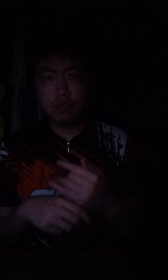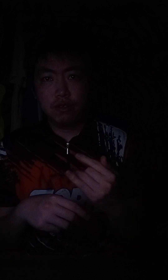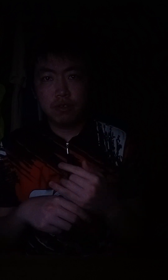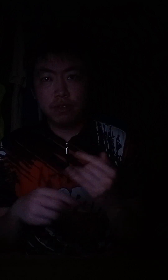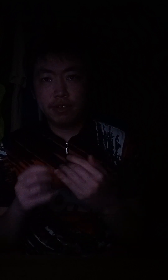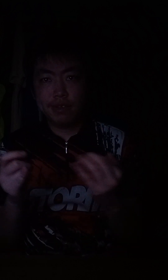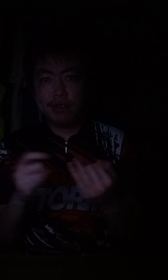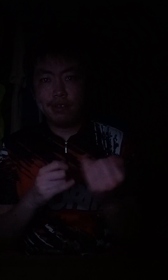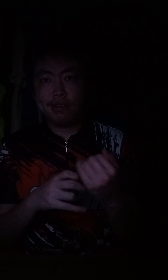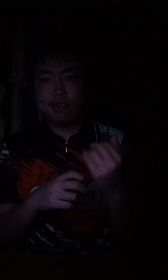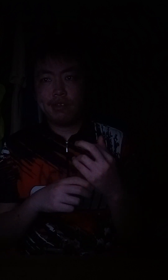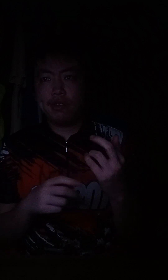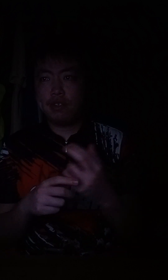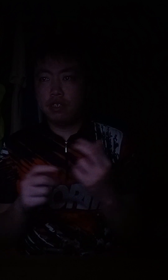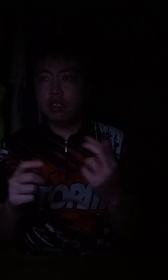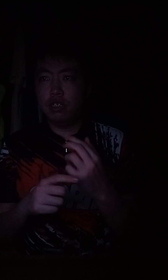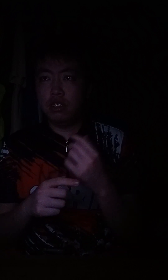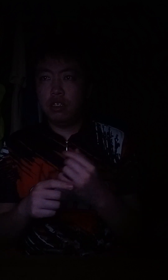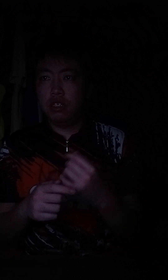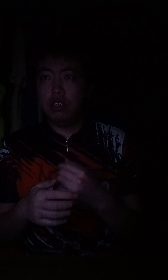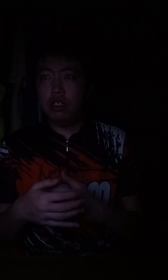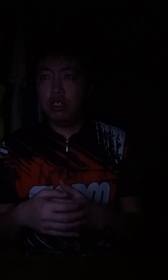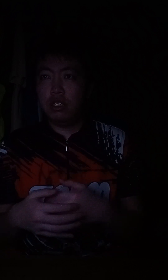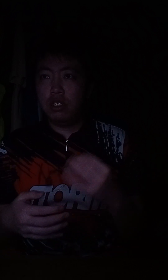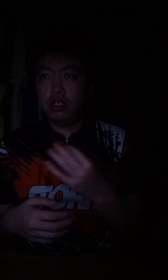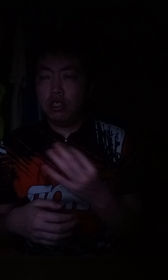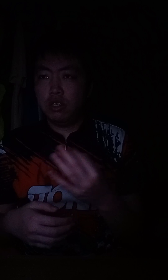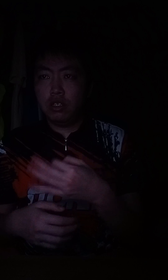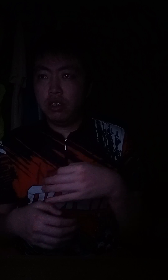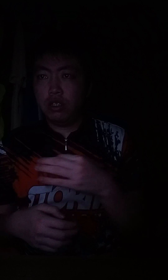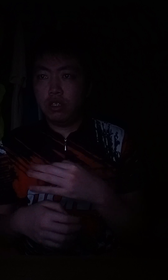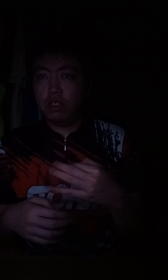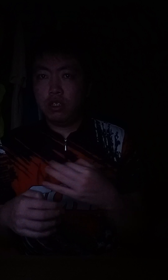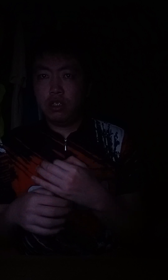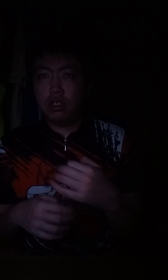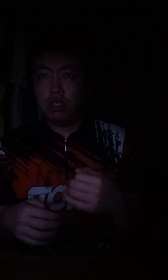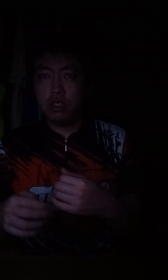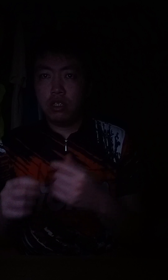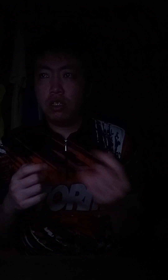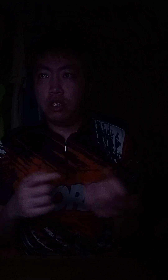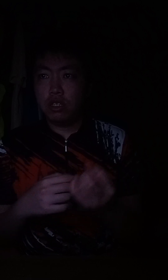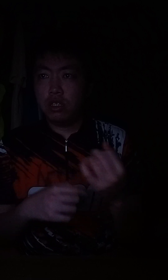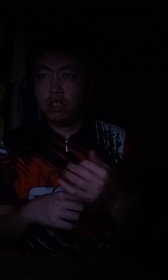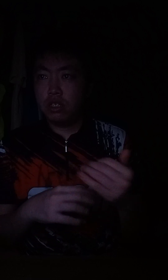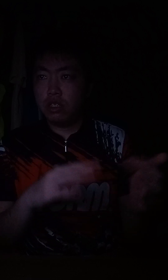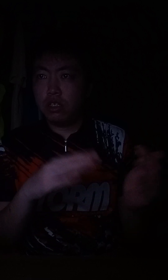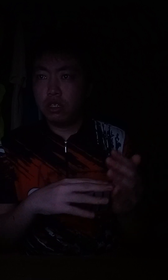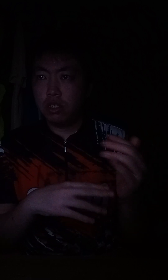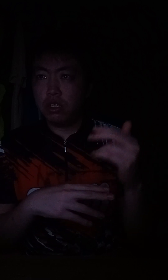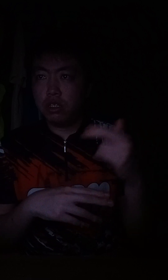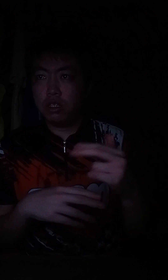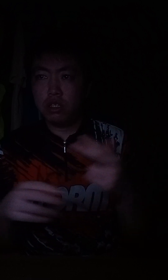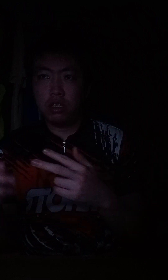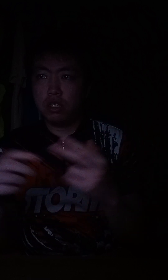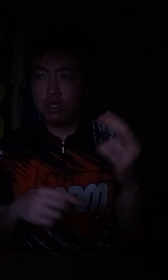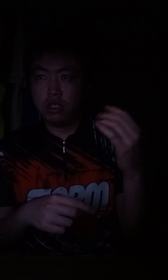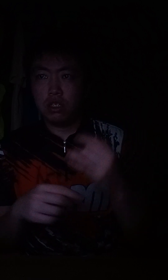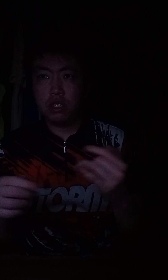일자리를 보호할 생각을 하지 않는 데다 외국인 노동자는 열악한 환경에서 일해도 된다고 인식하고 있다고